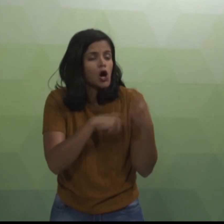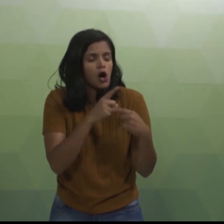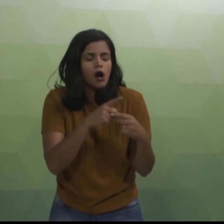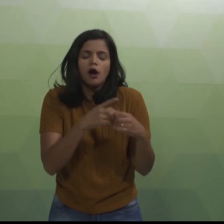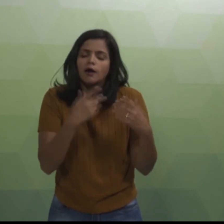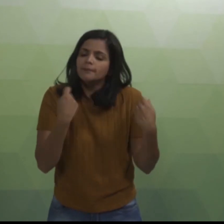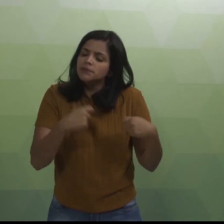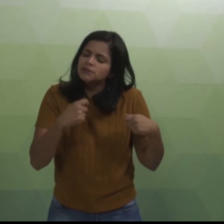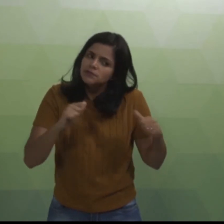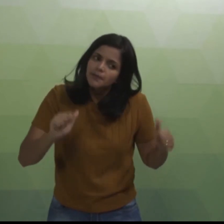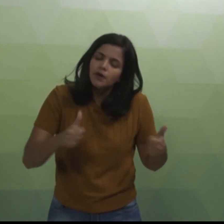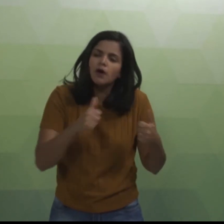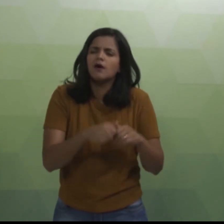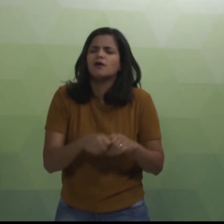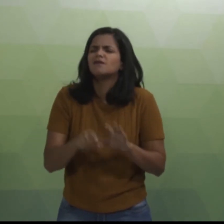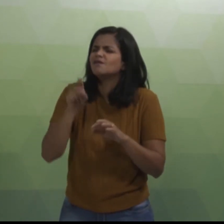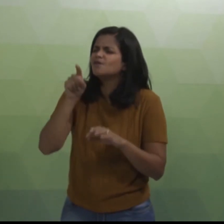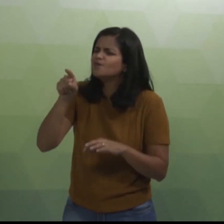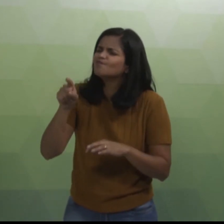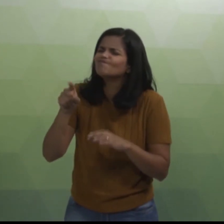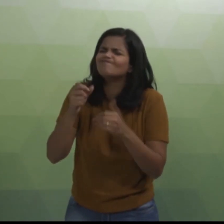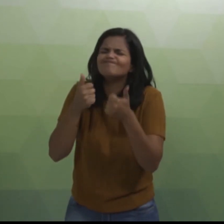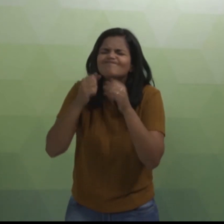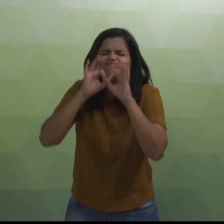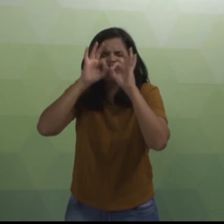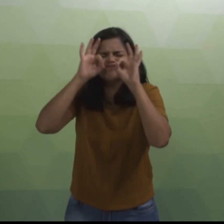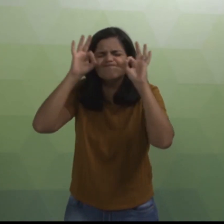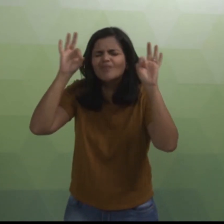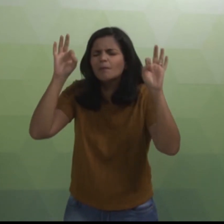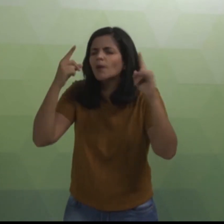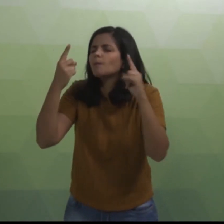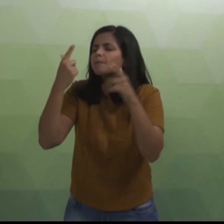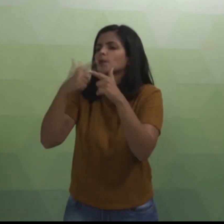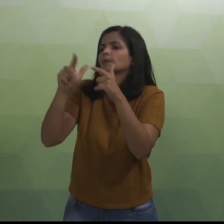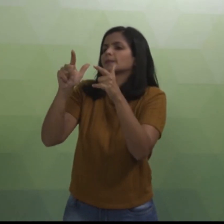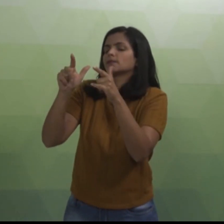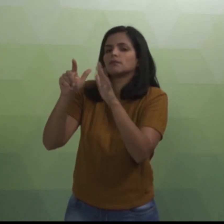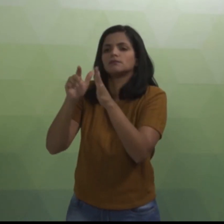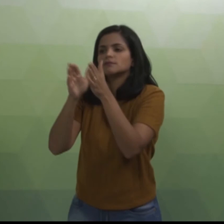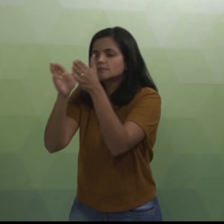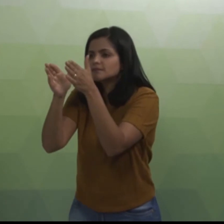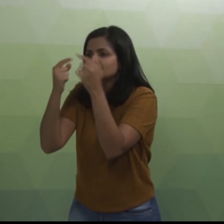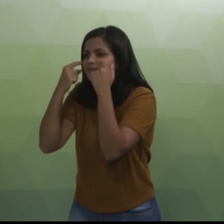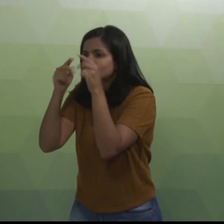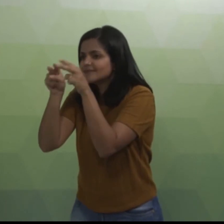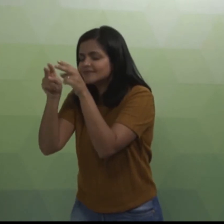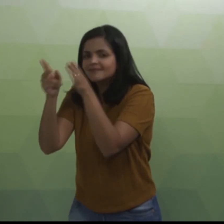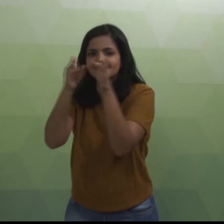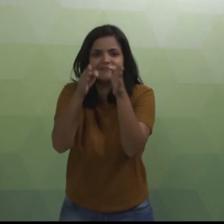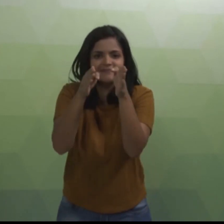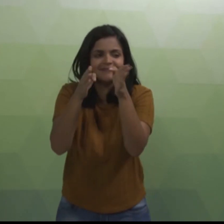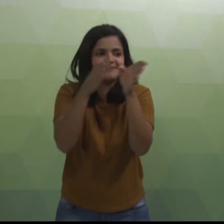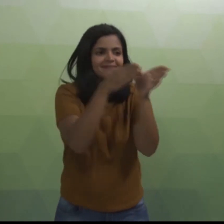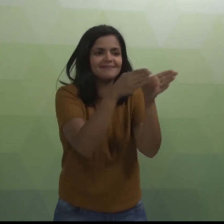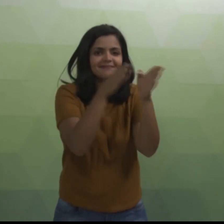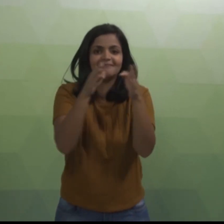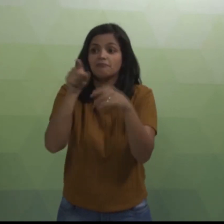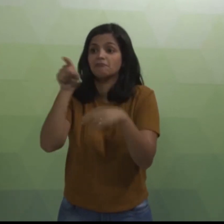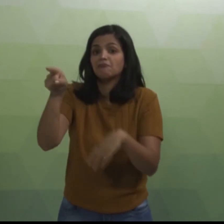Outro exemplo, falta você. Outro exemplo, ai, que ótimo.